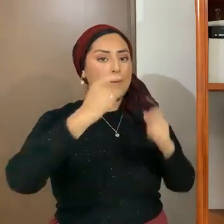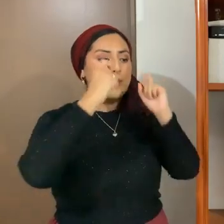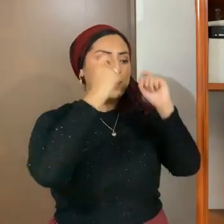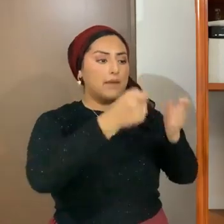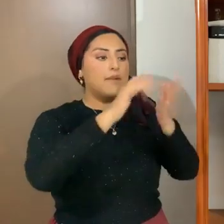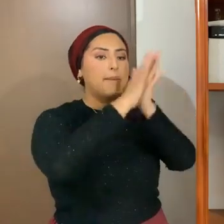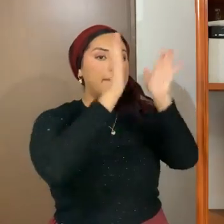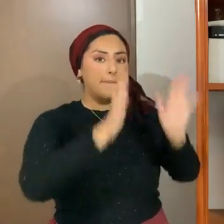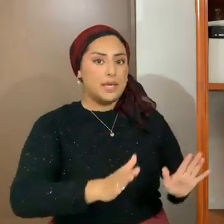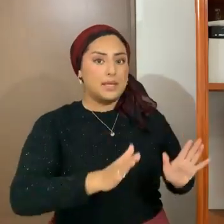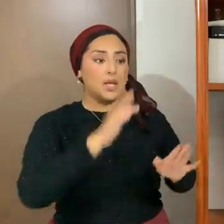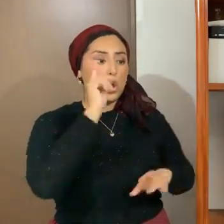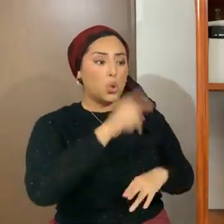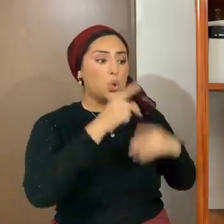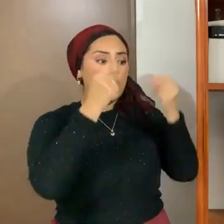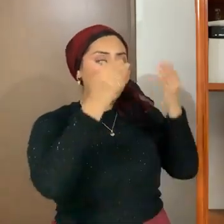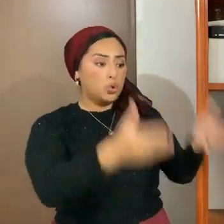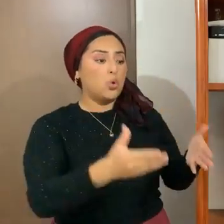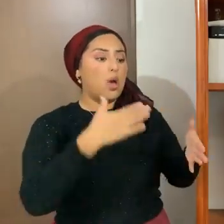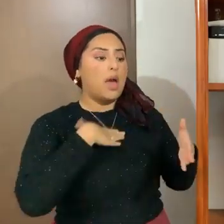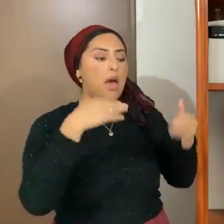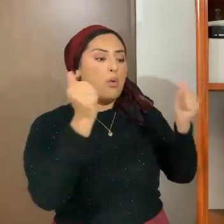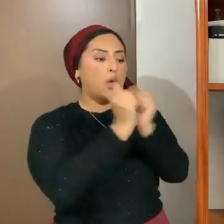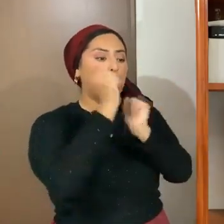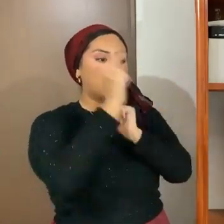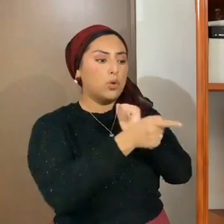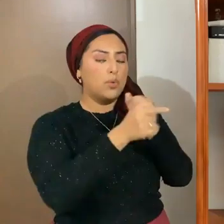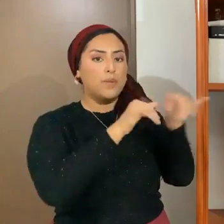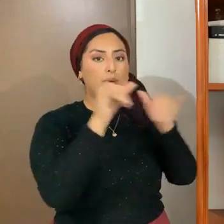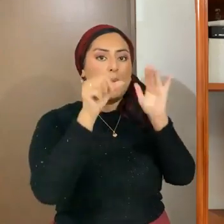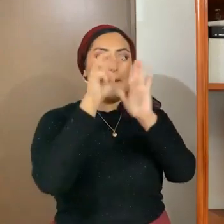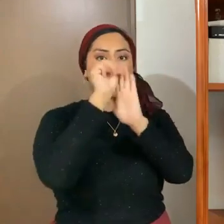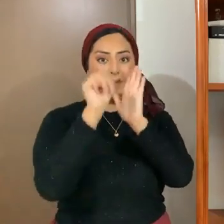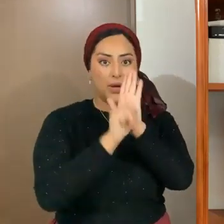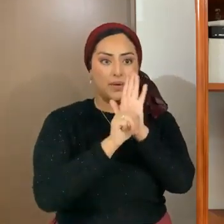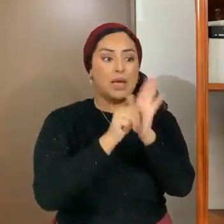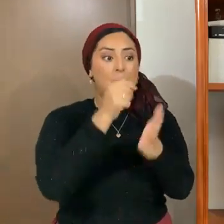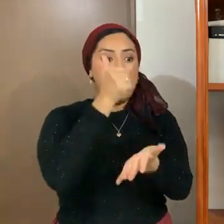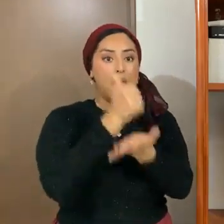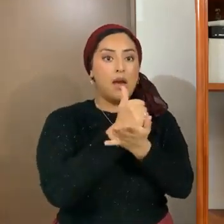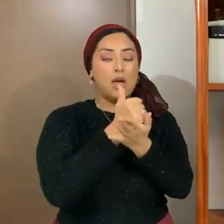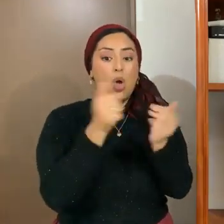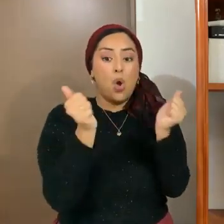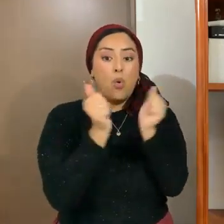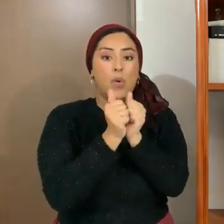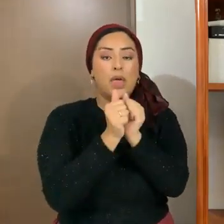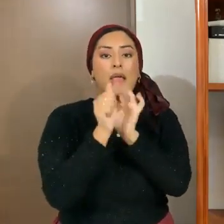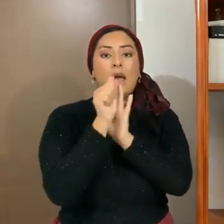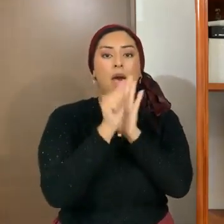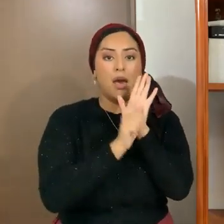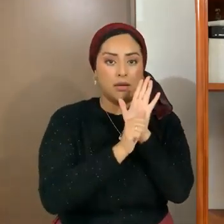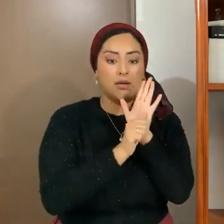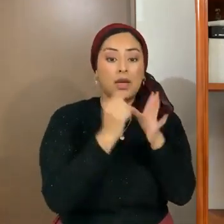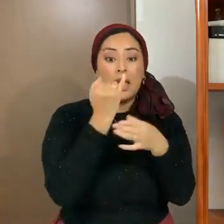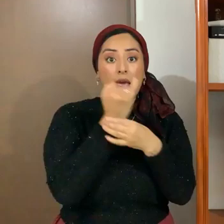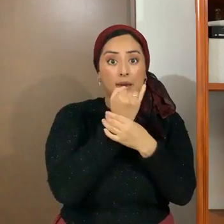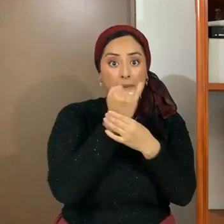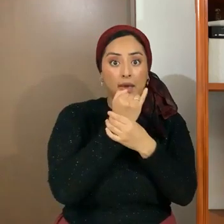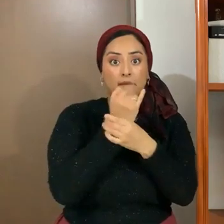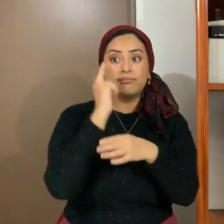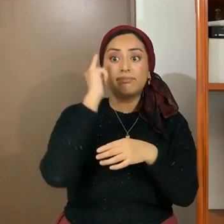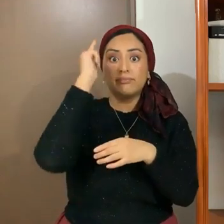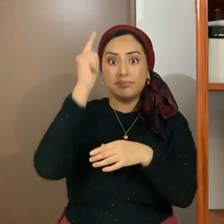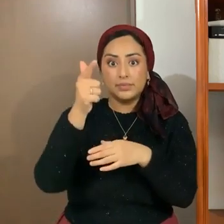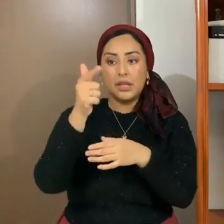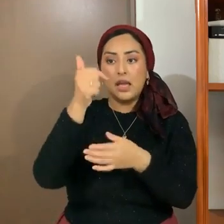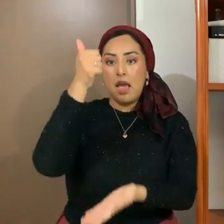shalom. Bueno, vas a hacerlo y yo voy a estar contigo. El caso de Moisés, además ayudado por Aarón, y en el caso del profeta Jeremías, después